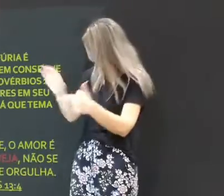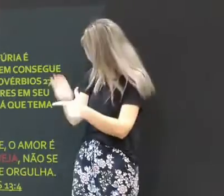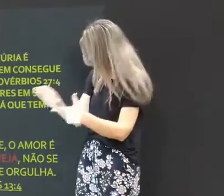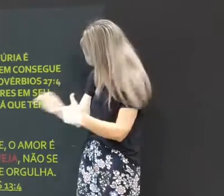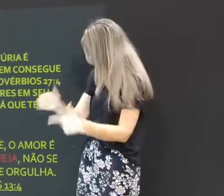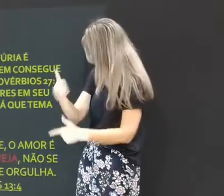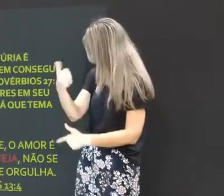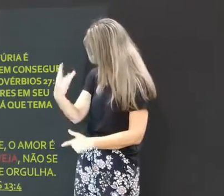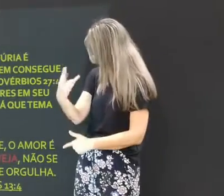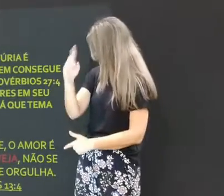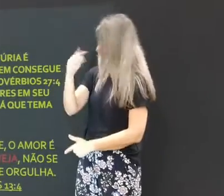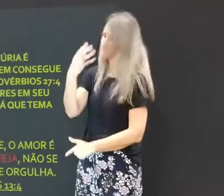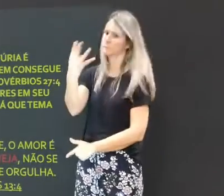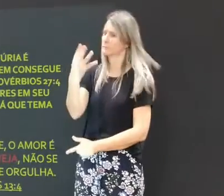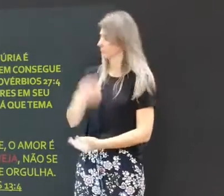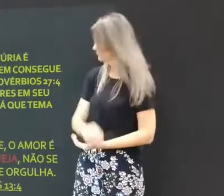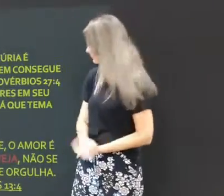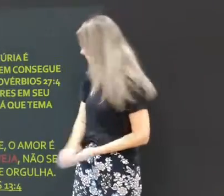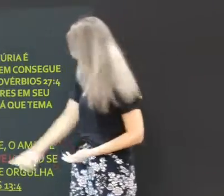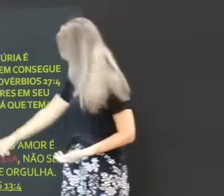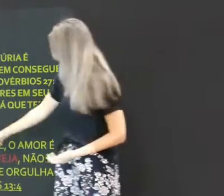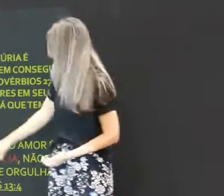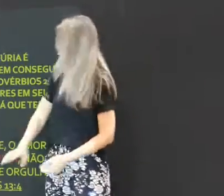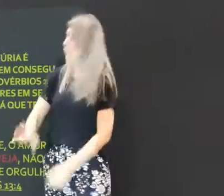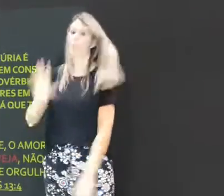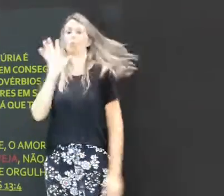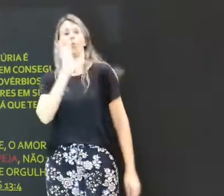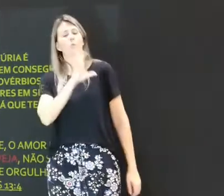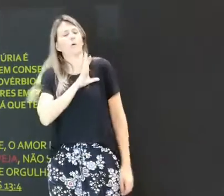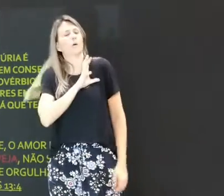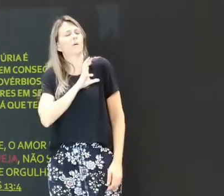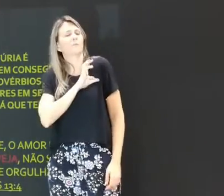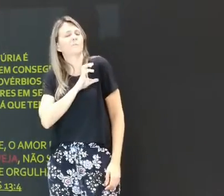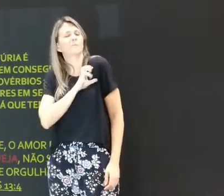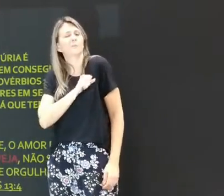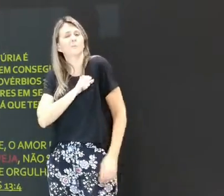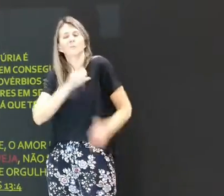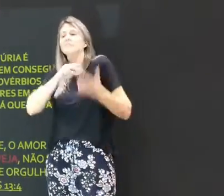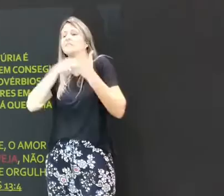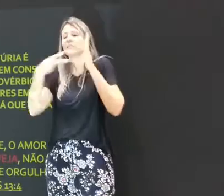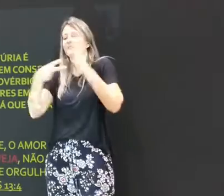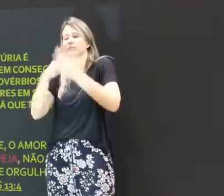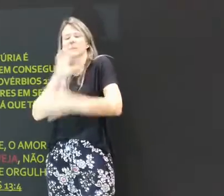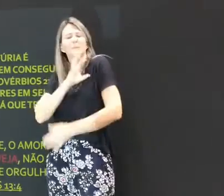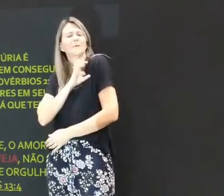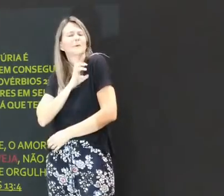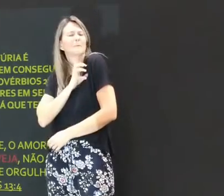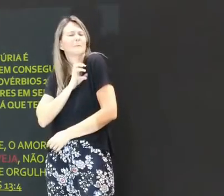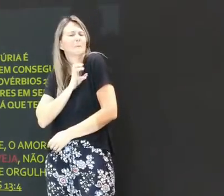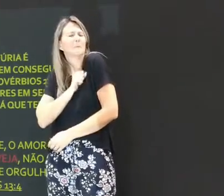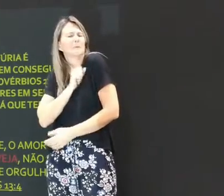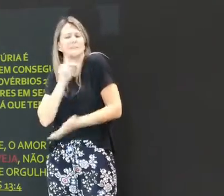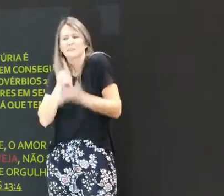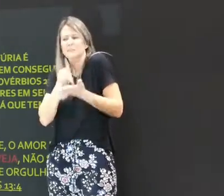Em 1 Coríntios 13, versículo 4, explica que o amor, o que significa o amor? O